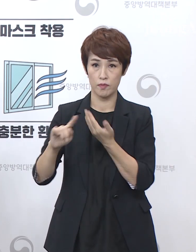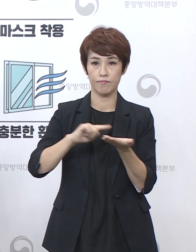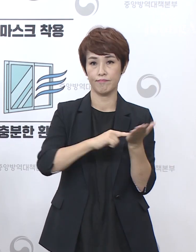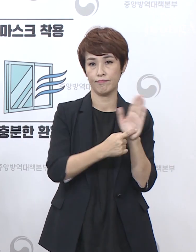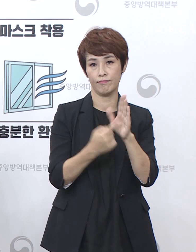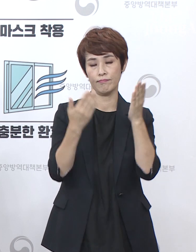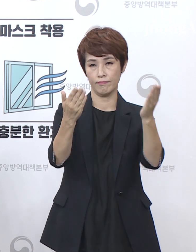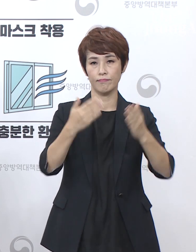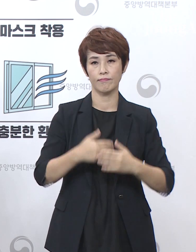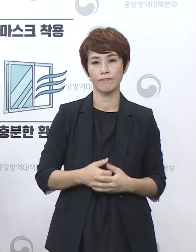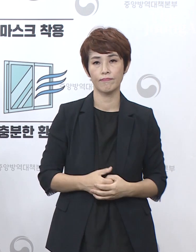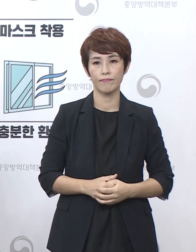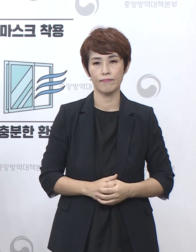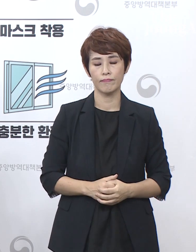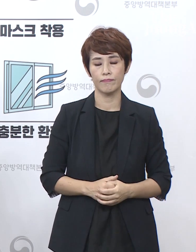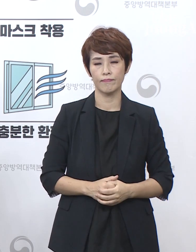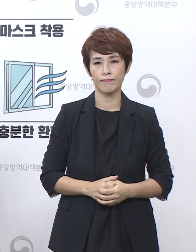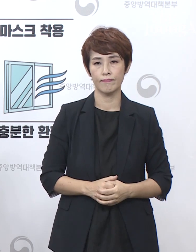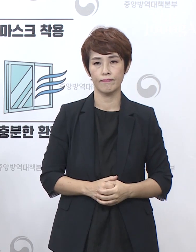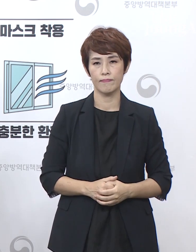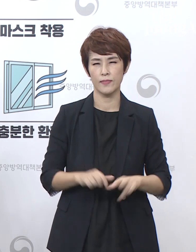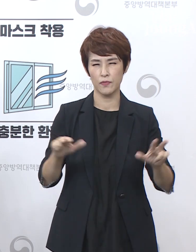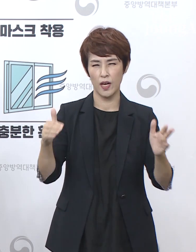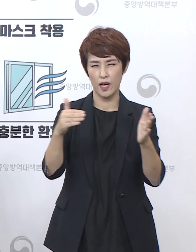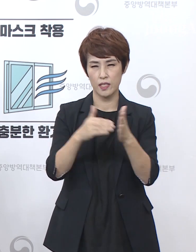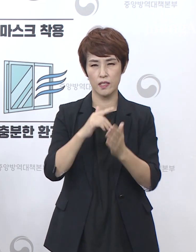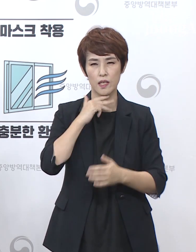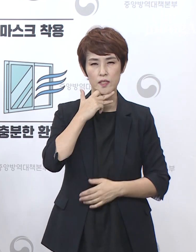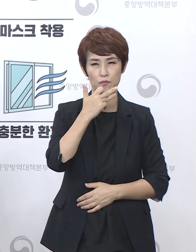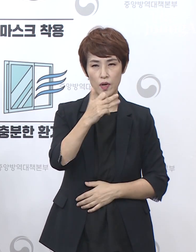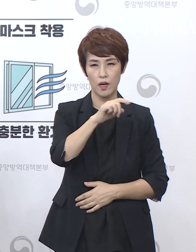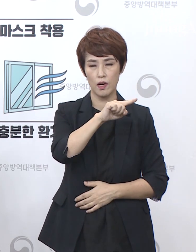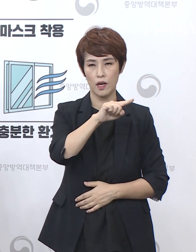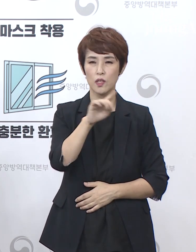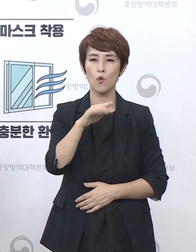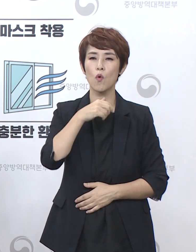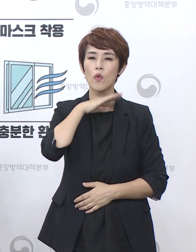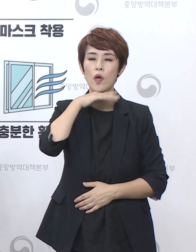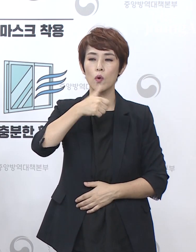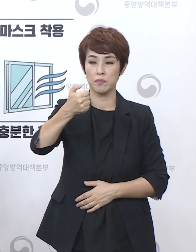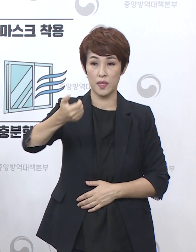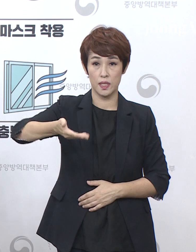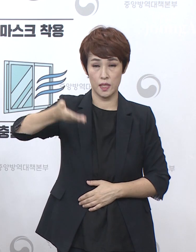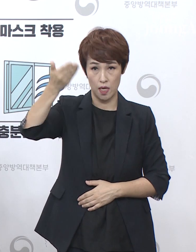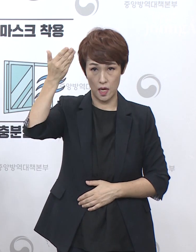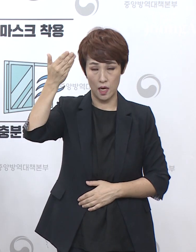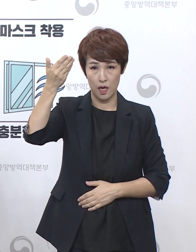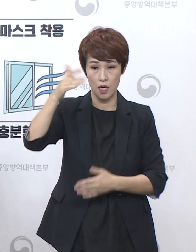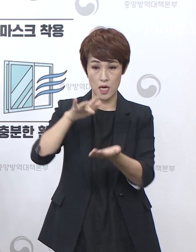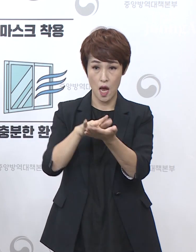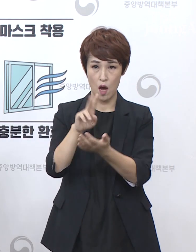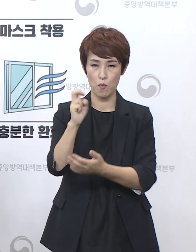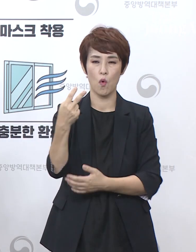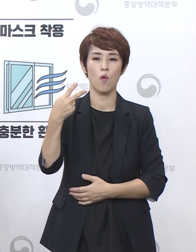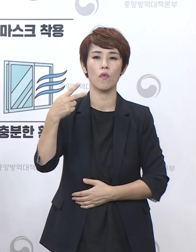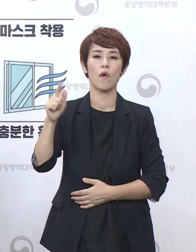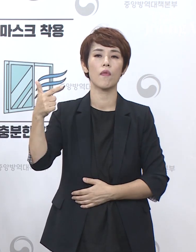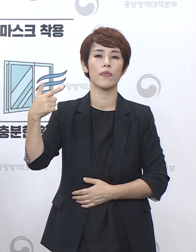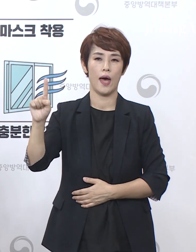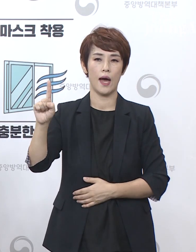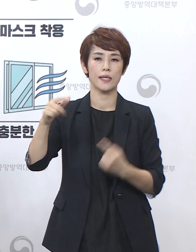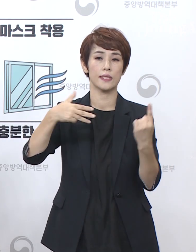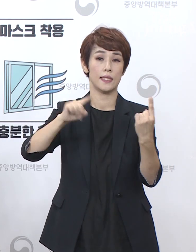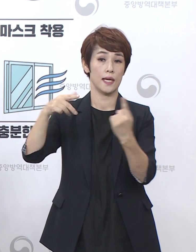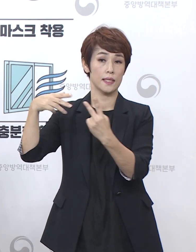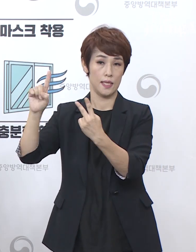설명드릴 예정입니다. 현재까지는 18세, 50세 이상은 모더나 백신으로 1차, 2차를 하는 걸로 그렇게